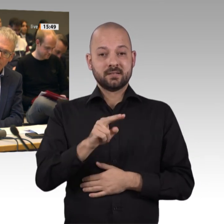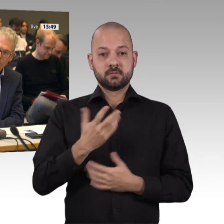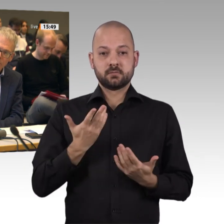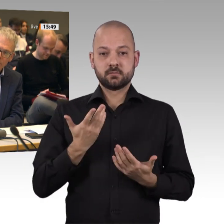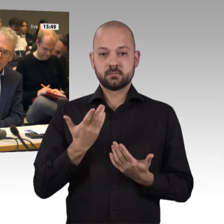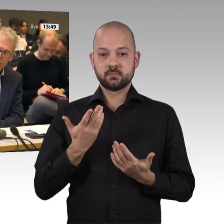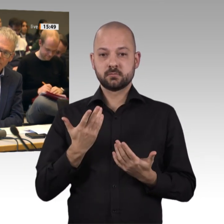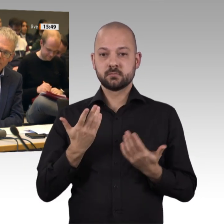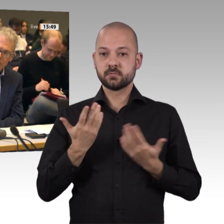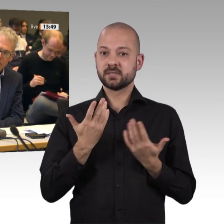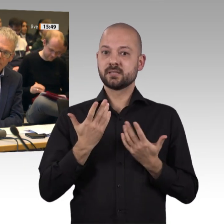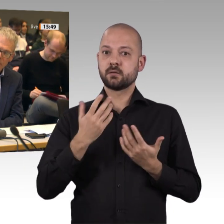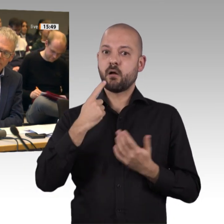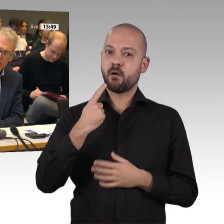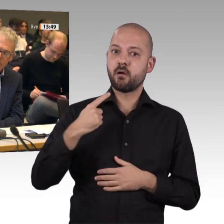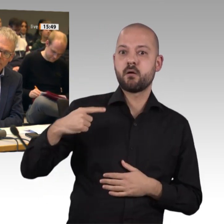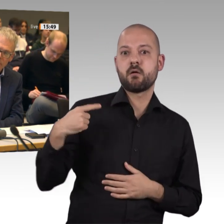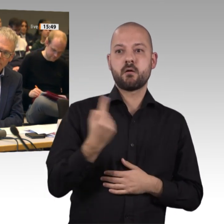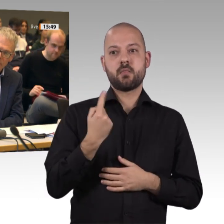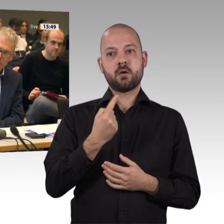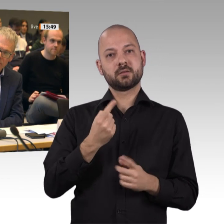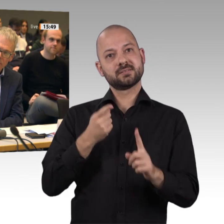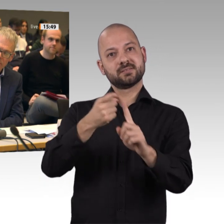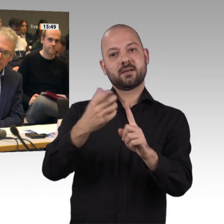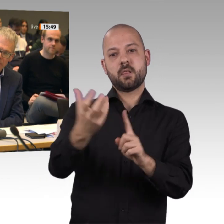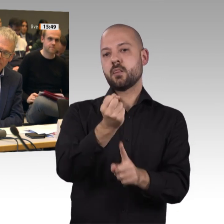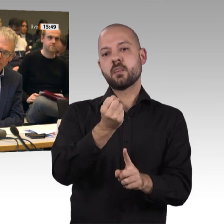den Reha-Träger eine